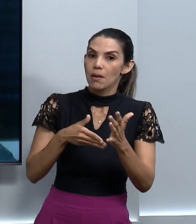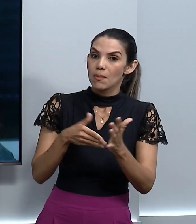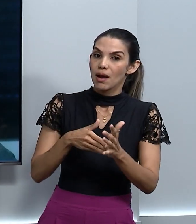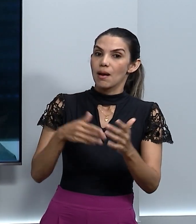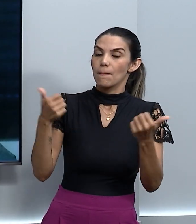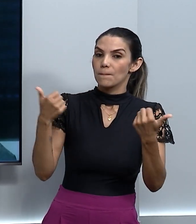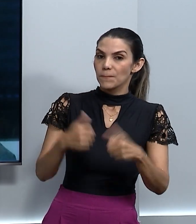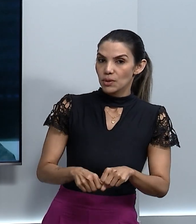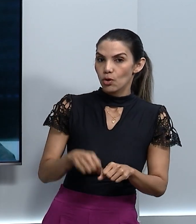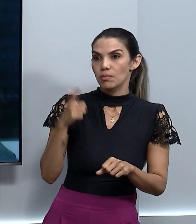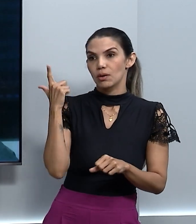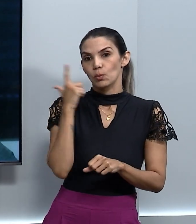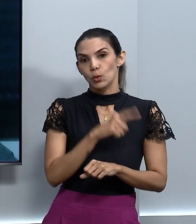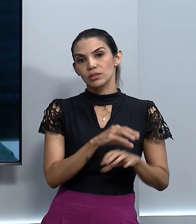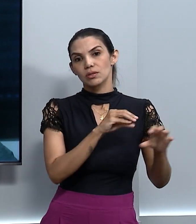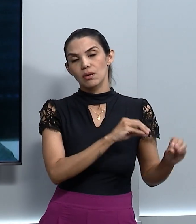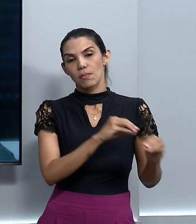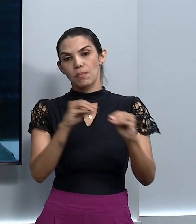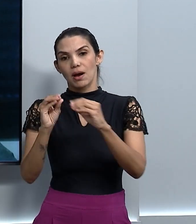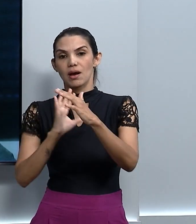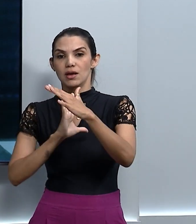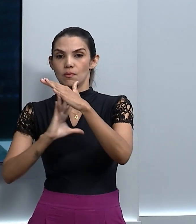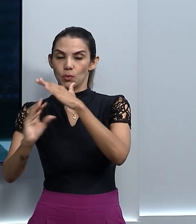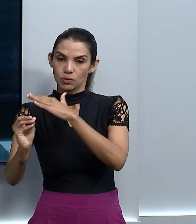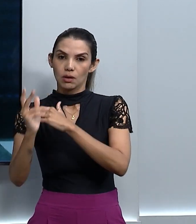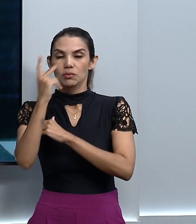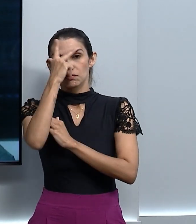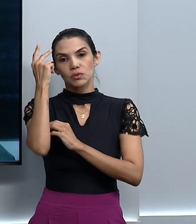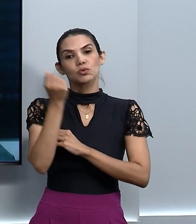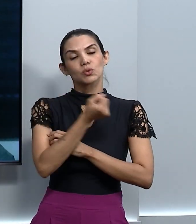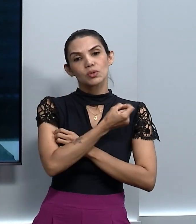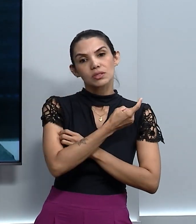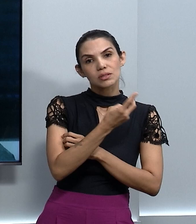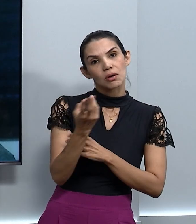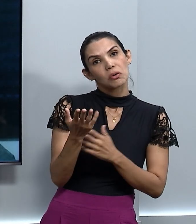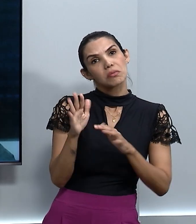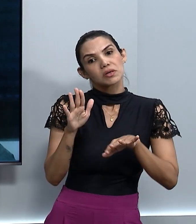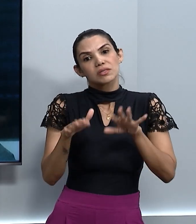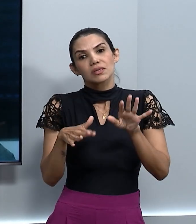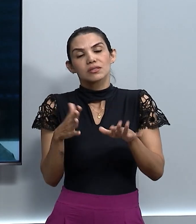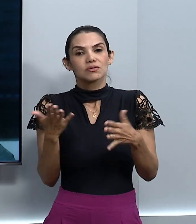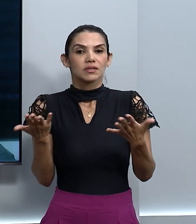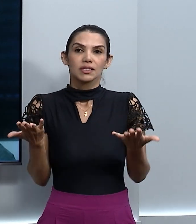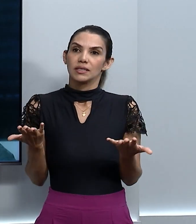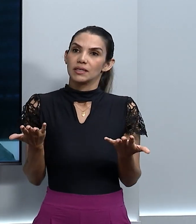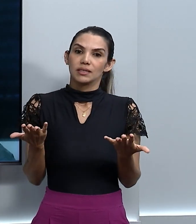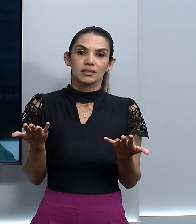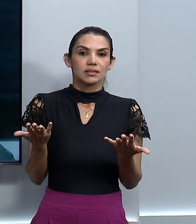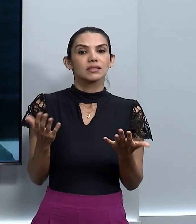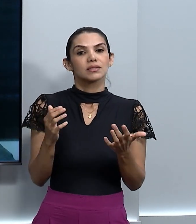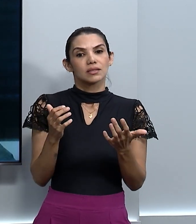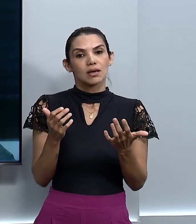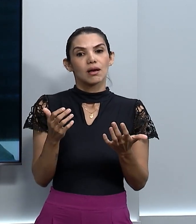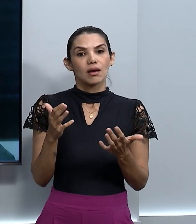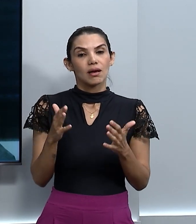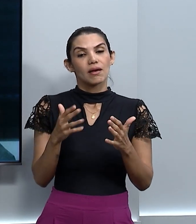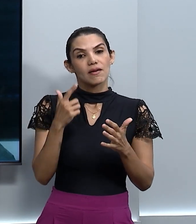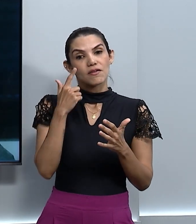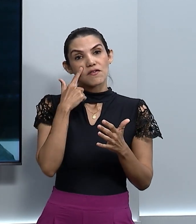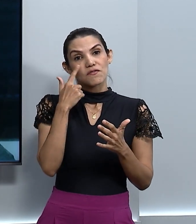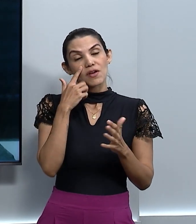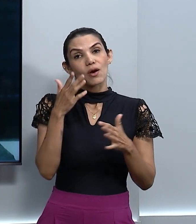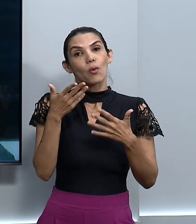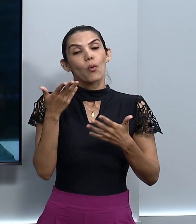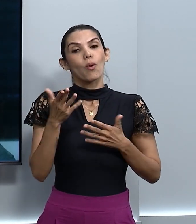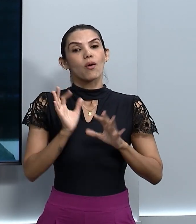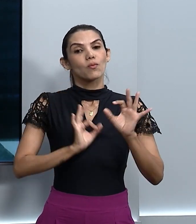mas ainda assim, para algumas pessoas pode ser que compense depender aí do projeto de